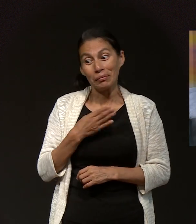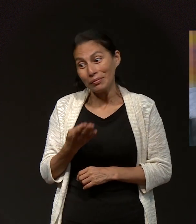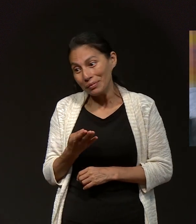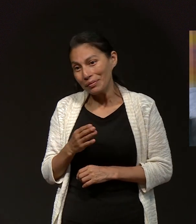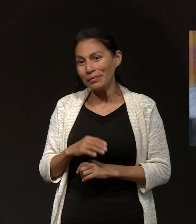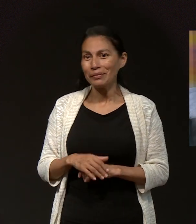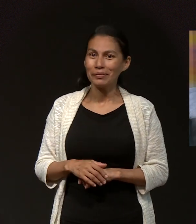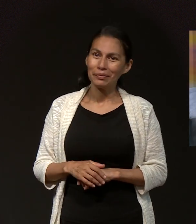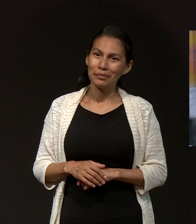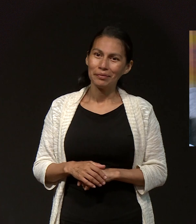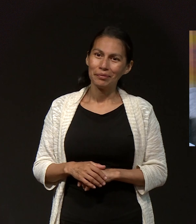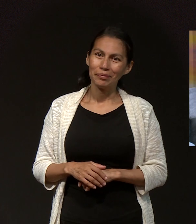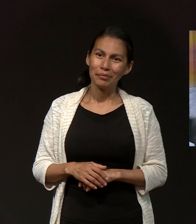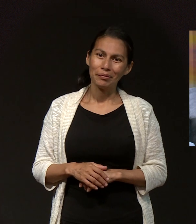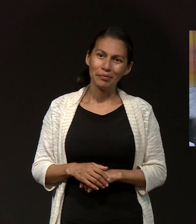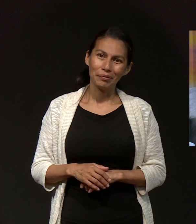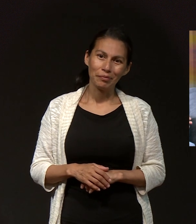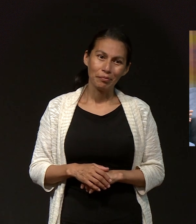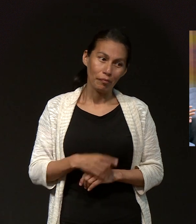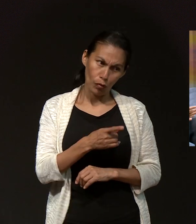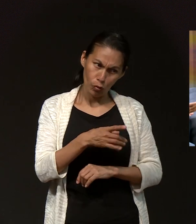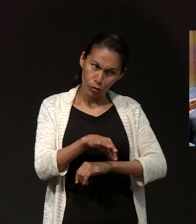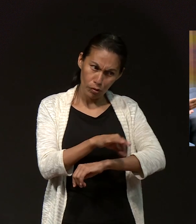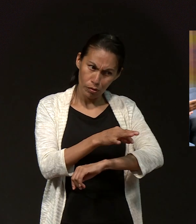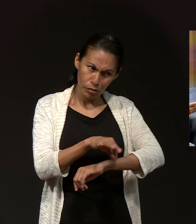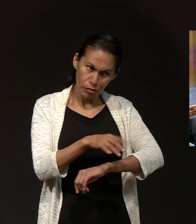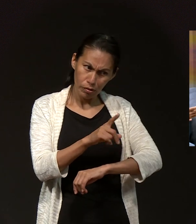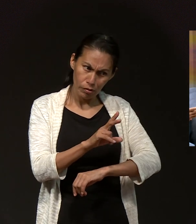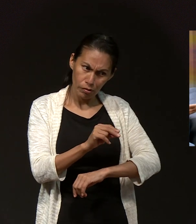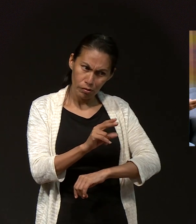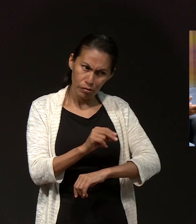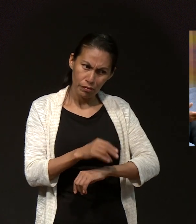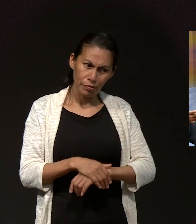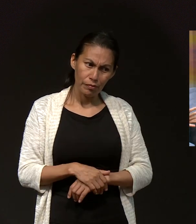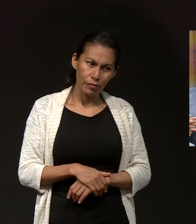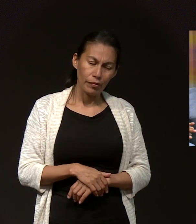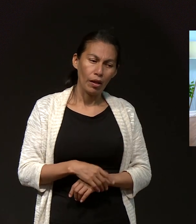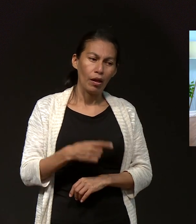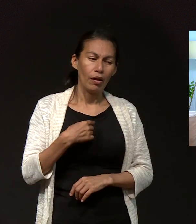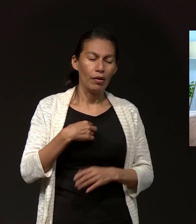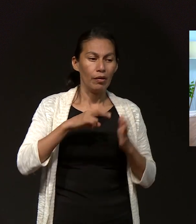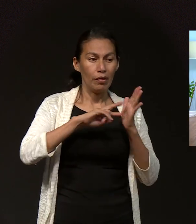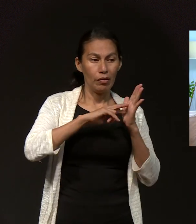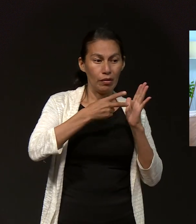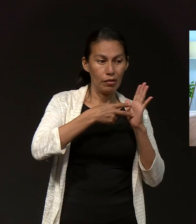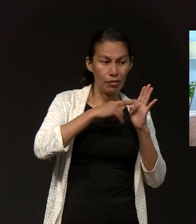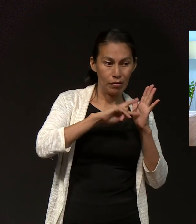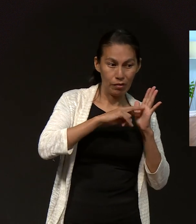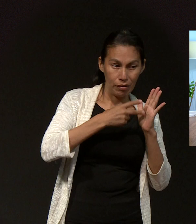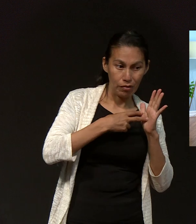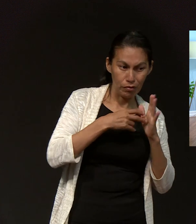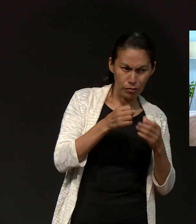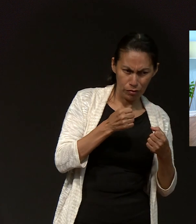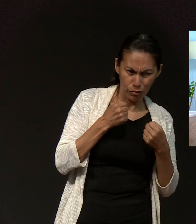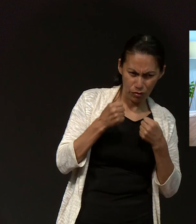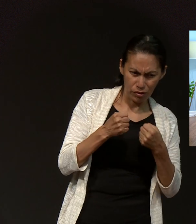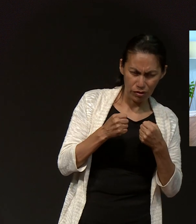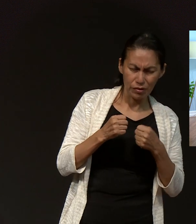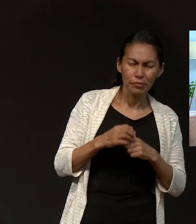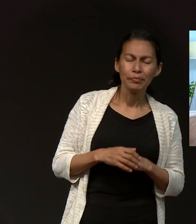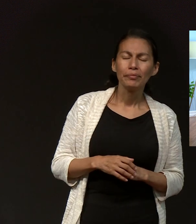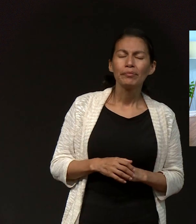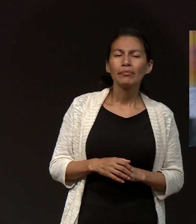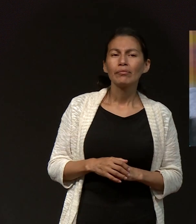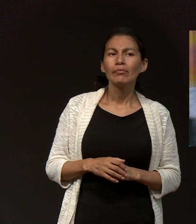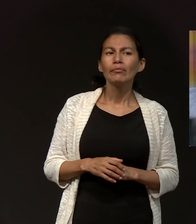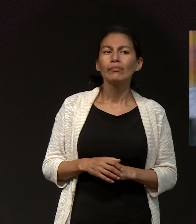Bueno. También, porque no eres arquitecta, ¿qué eres? No, pues, ingeniero, ingeniero en